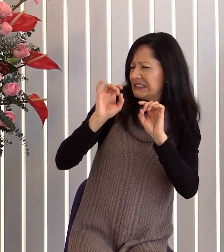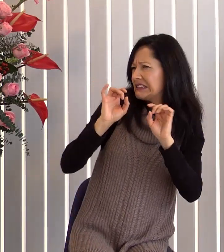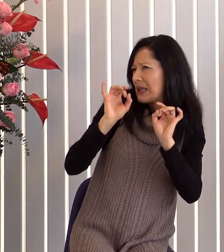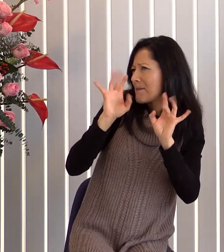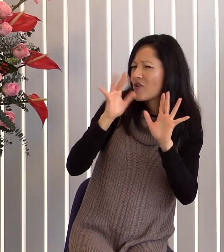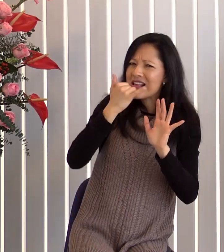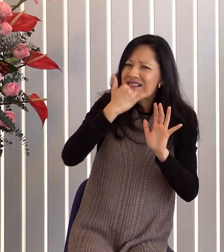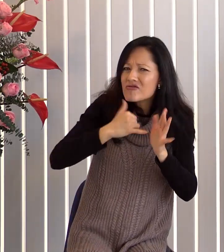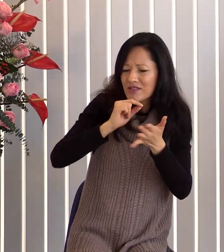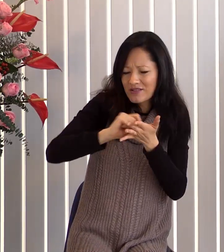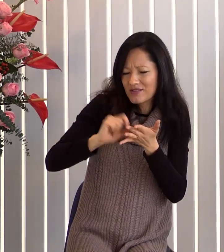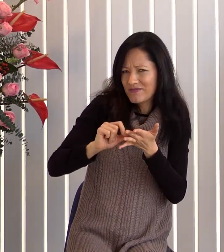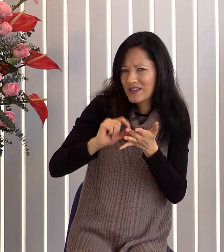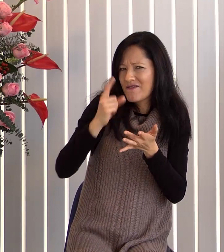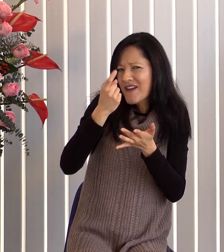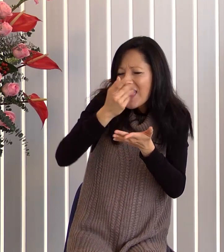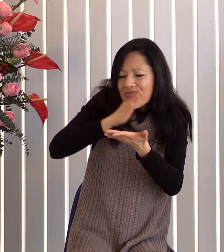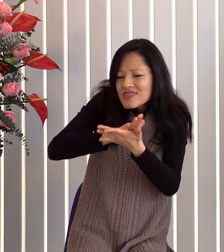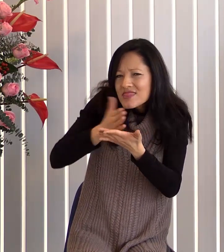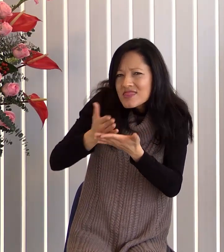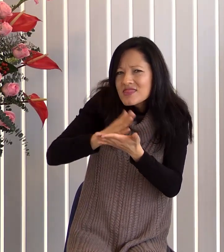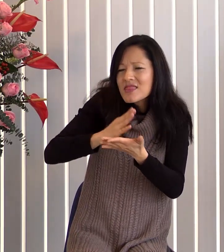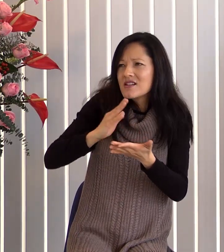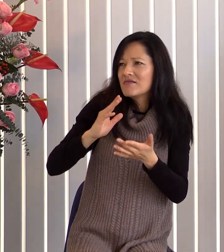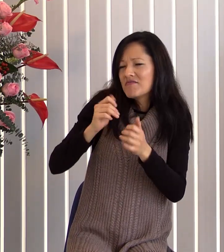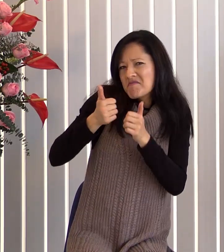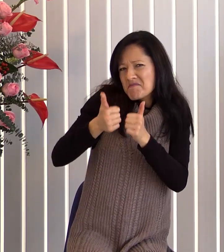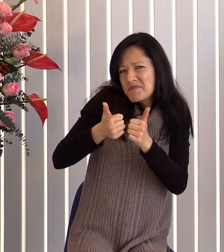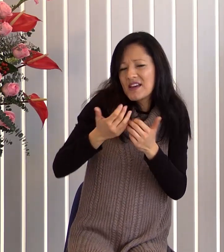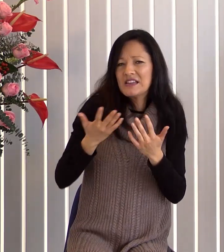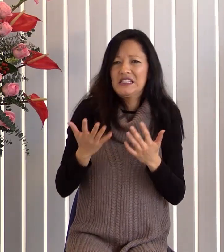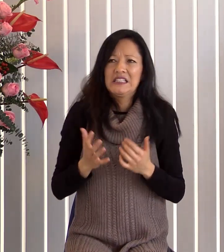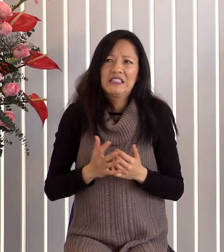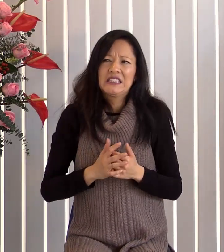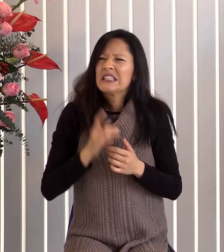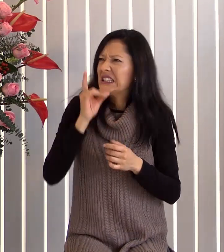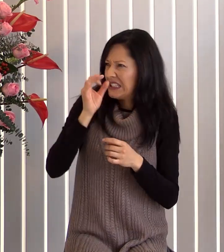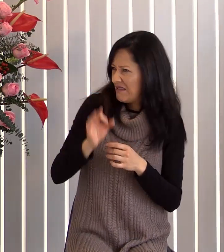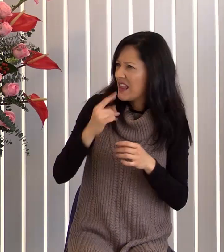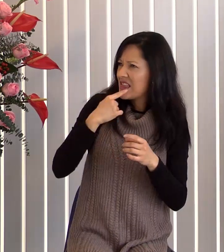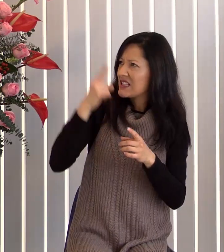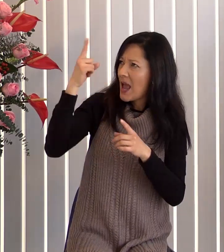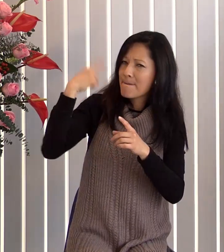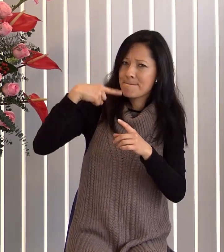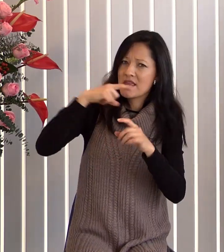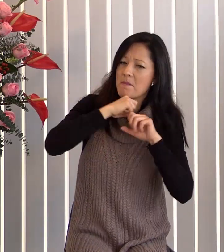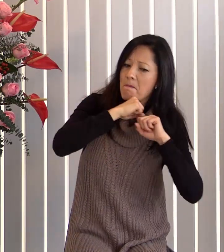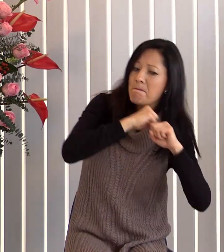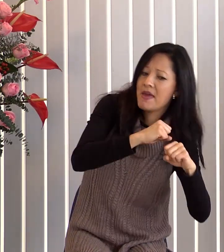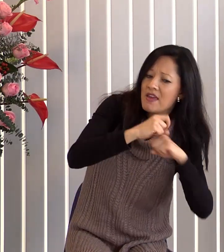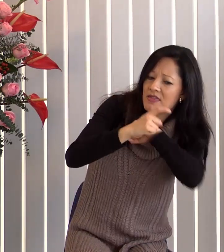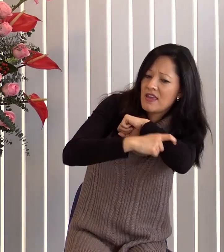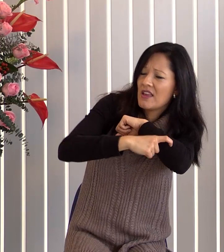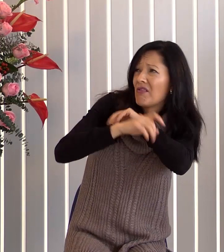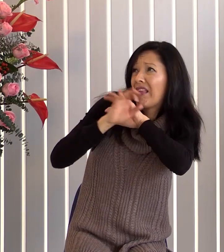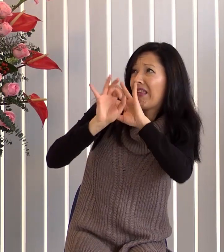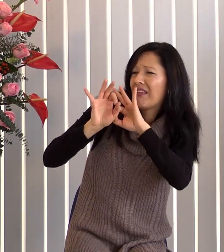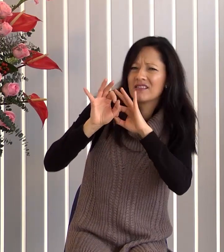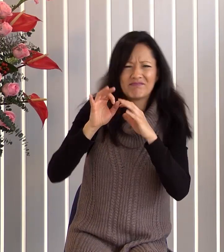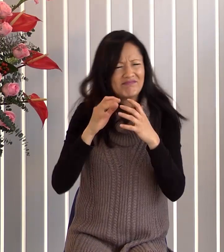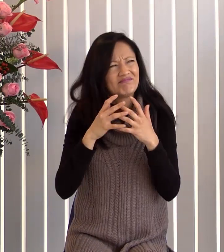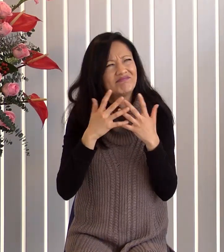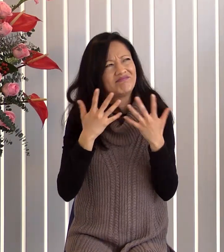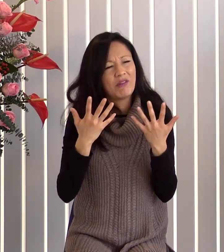palabra? ¿Será que la palabra sí dice, no nos metas en tentación? Pues sépalo, la palabra en griego,